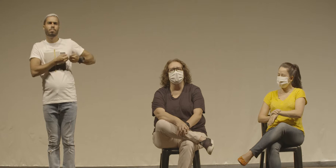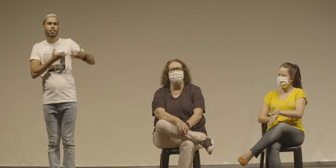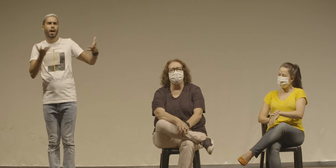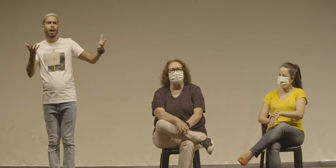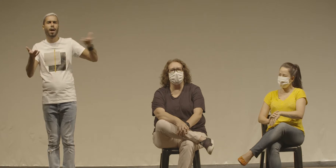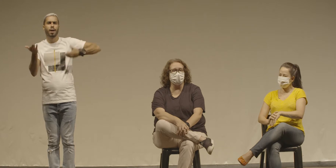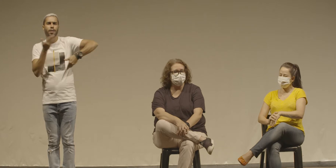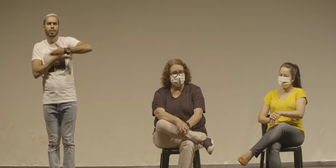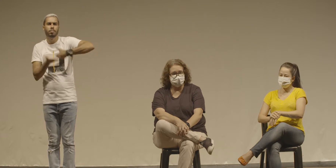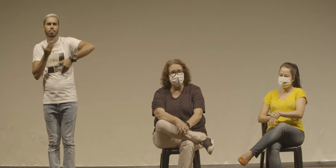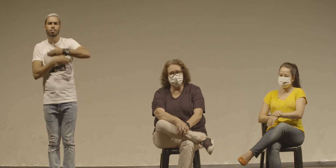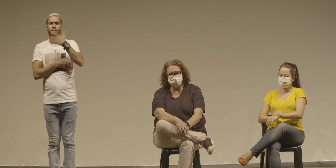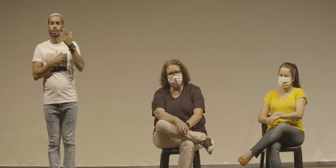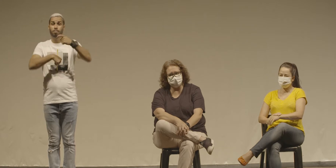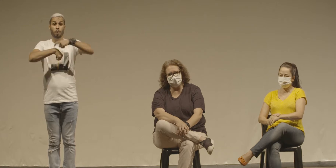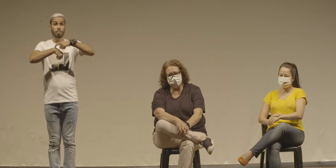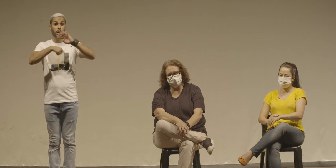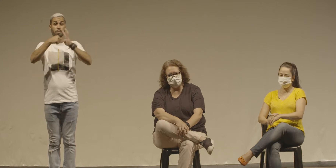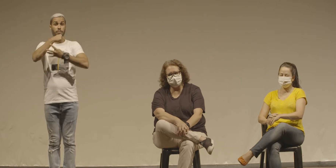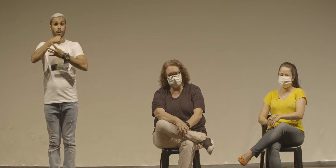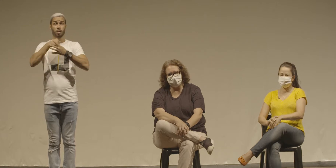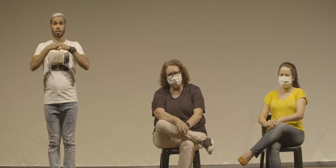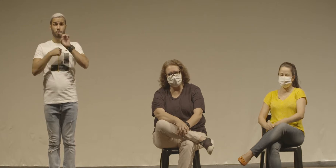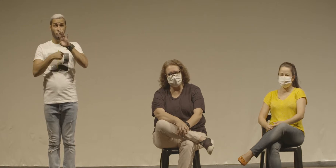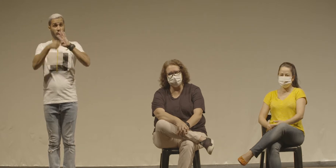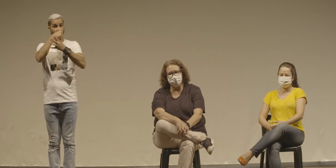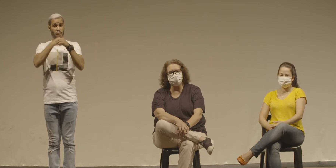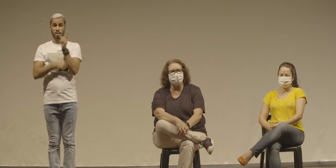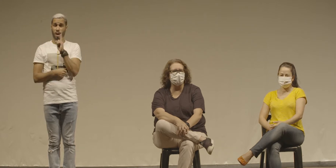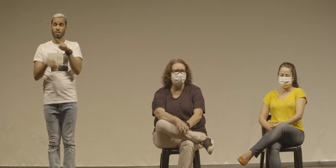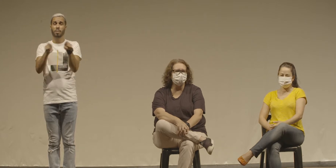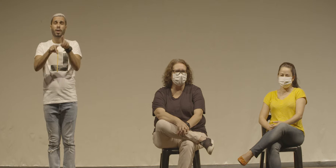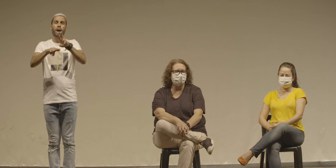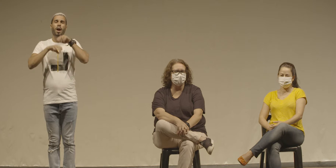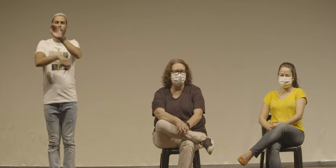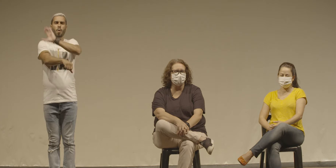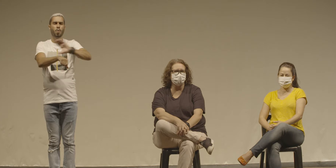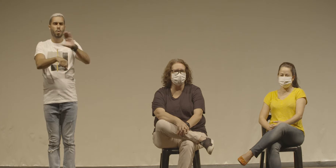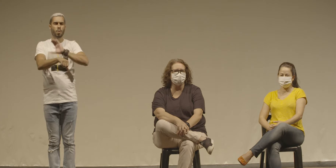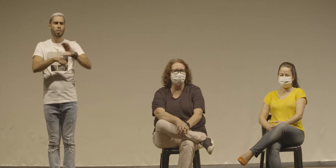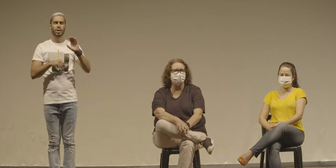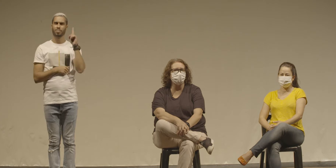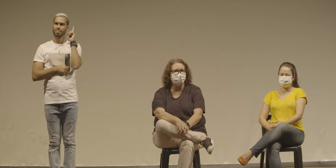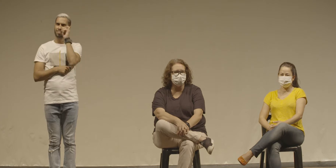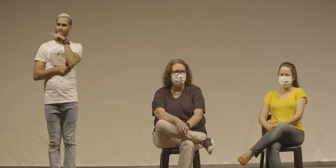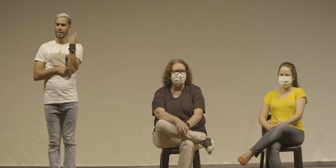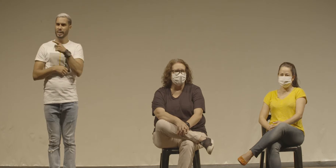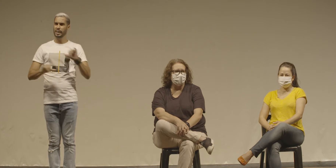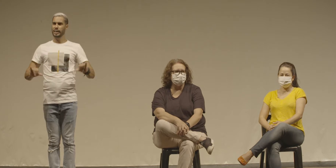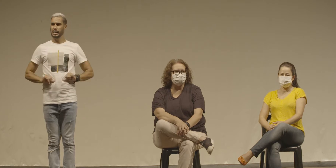passando, em todos os aspectos, não só da pandemia, mas também no aspecto cultural, né? A gente tem sofrido